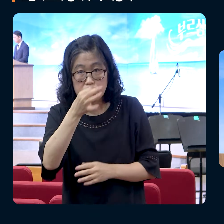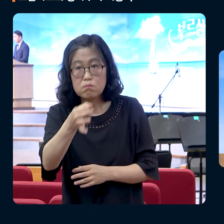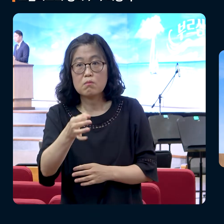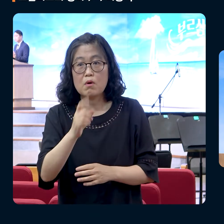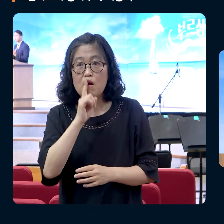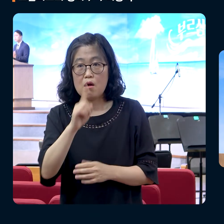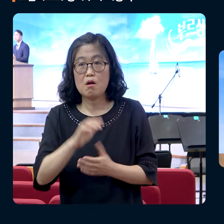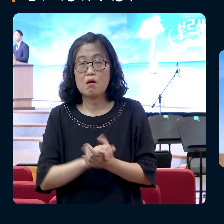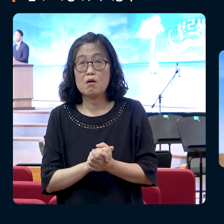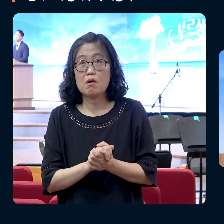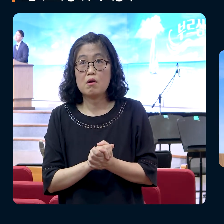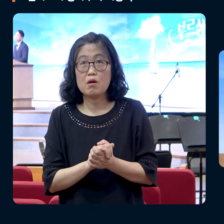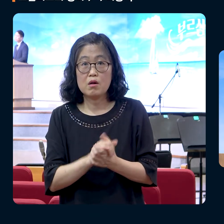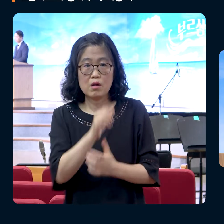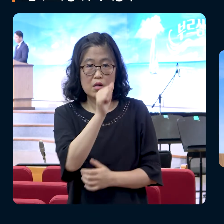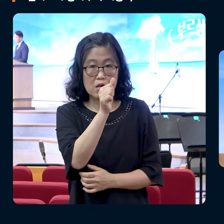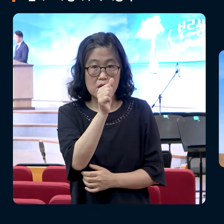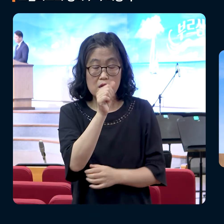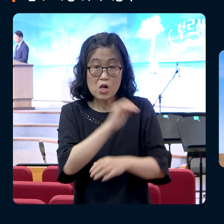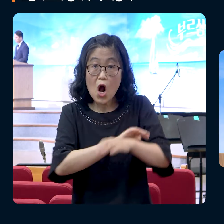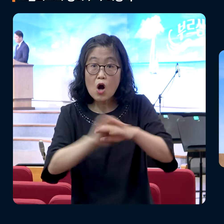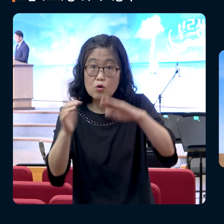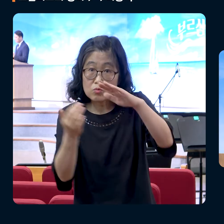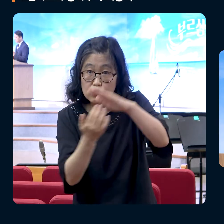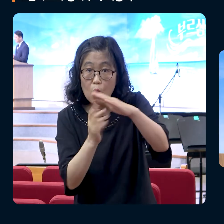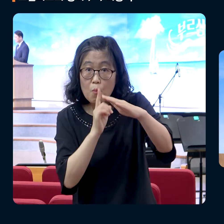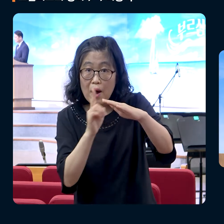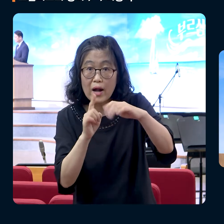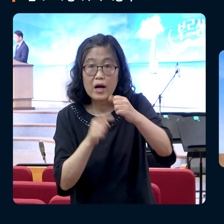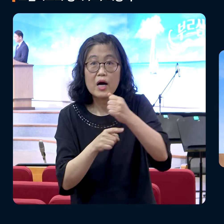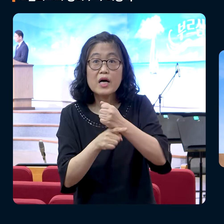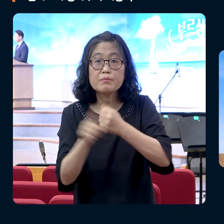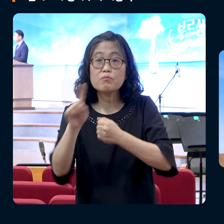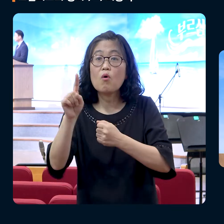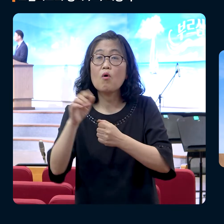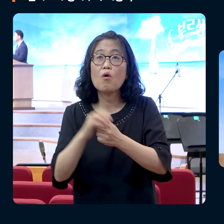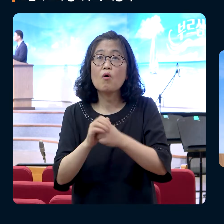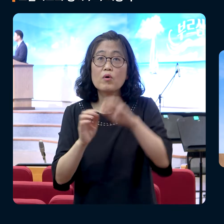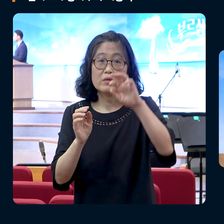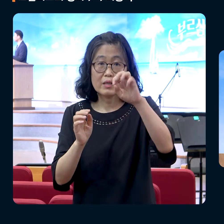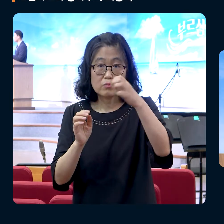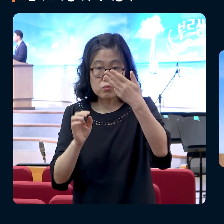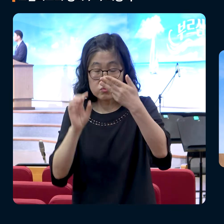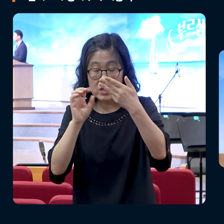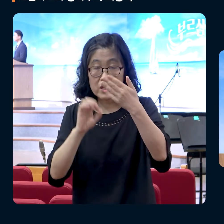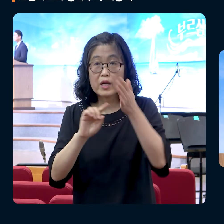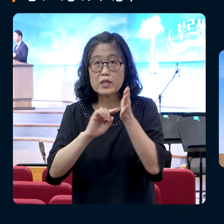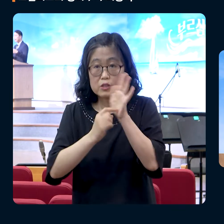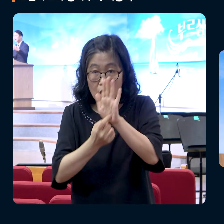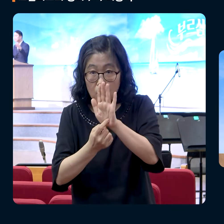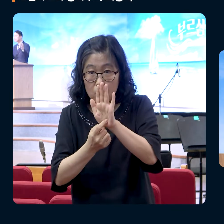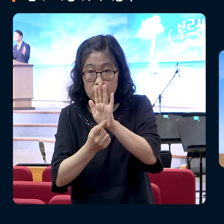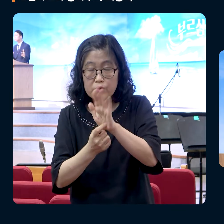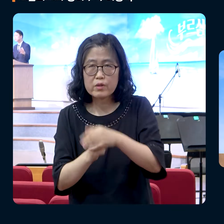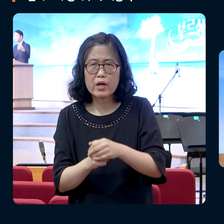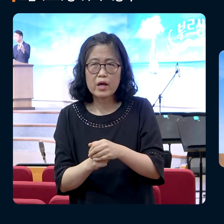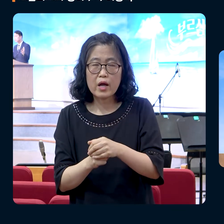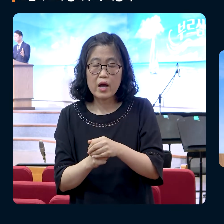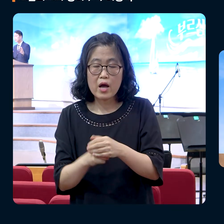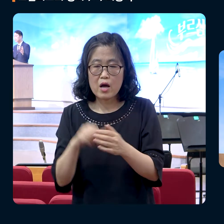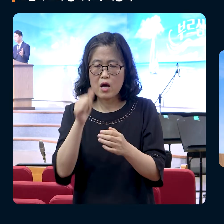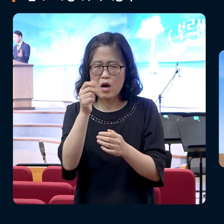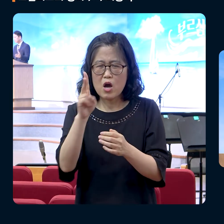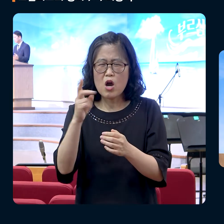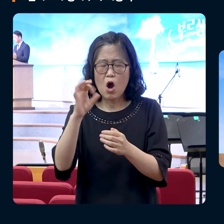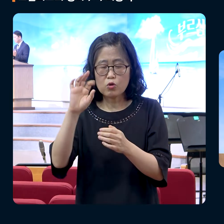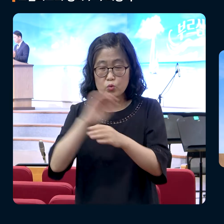있습니다. 그러면 이 형통이란 말은 무엇일까요? 이 창세기 39장에 나오는 이 형통이란 말이 나오면서 그 앞에 항상 붙어 다니는